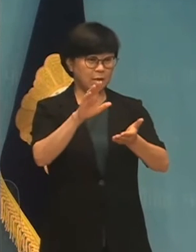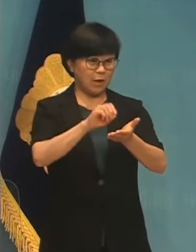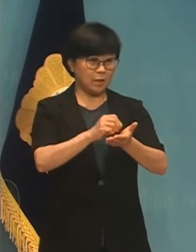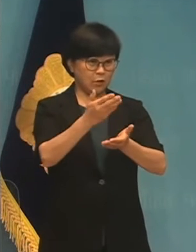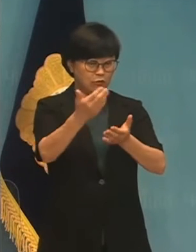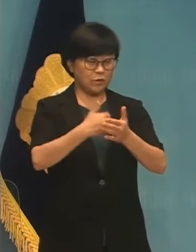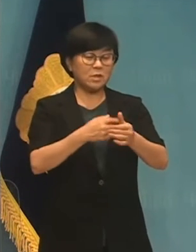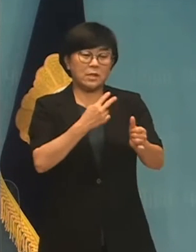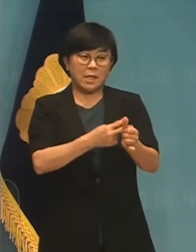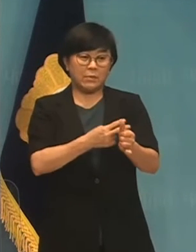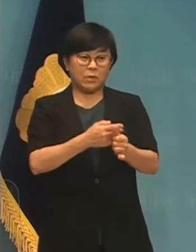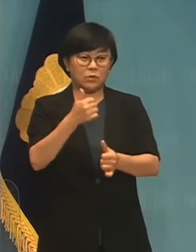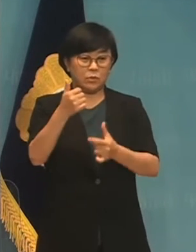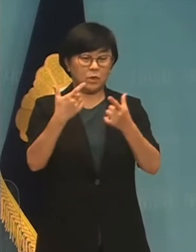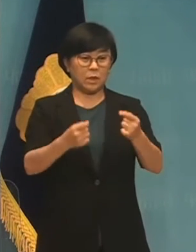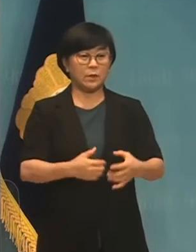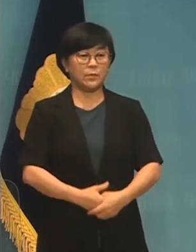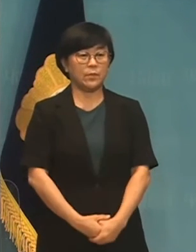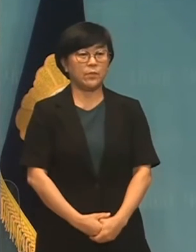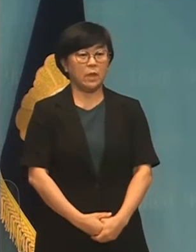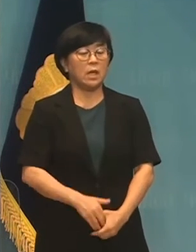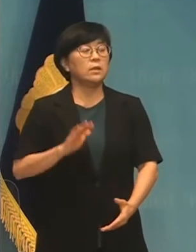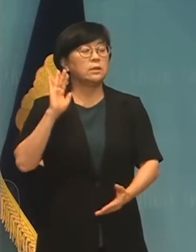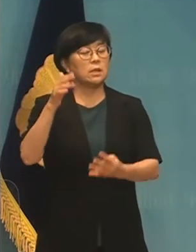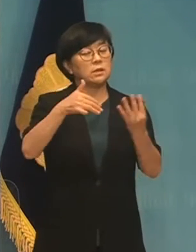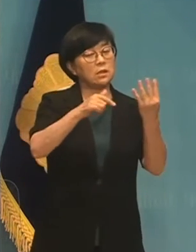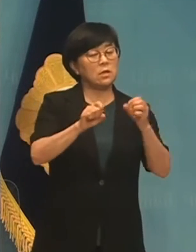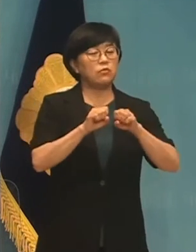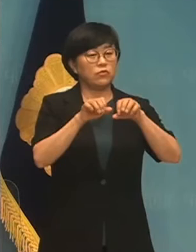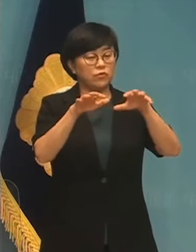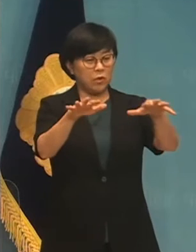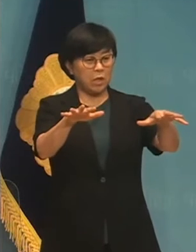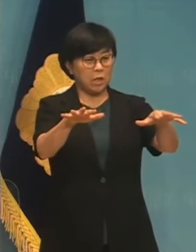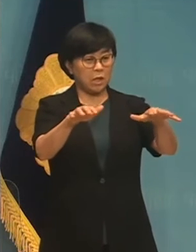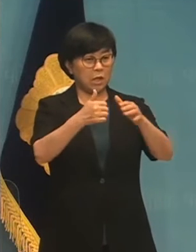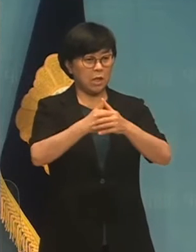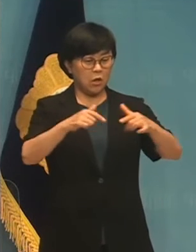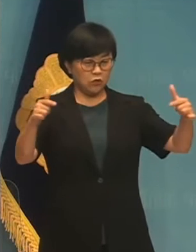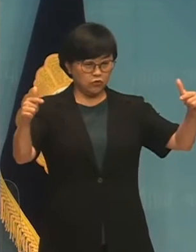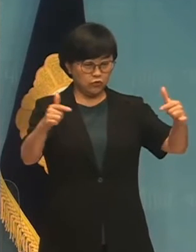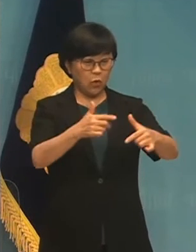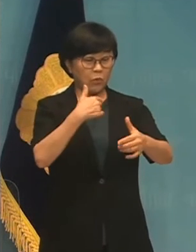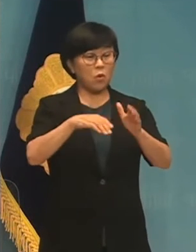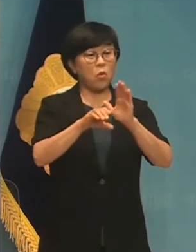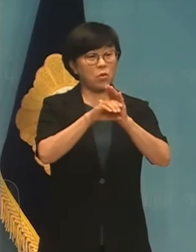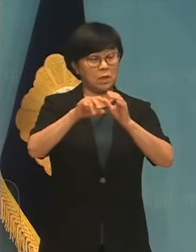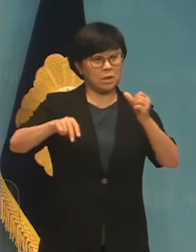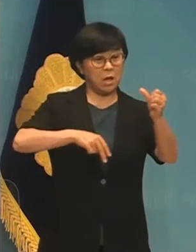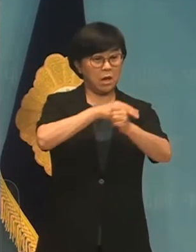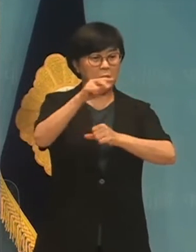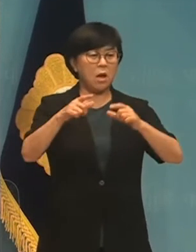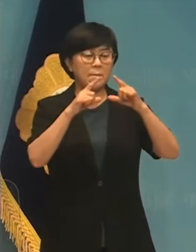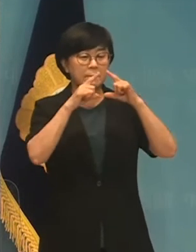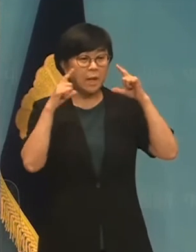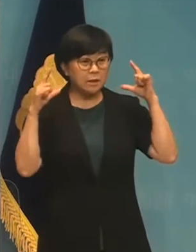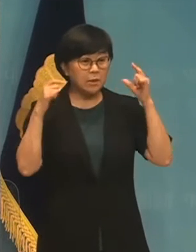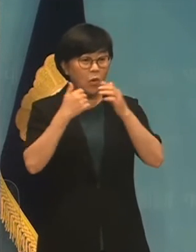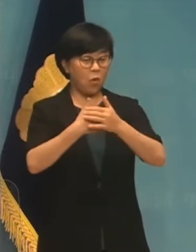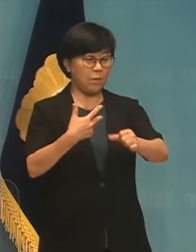막강한 스승이라고 했습니다. 최근 4차 대유행으로 잦아들지 않은 코로나 상황은